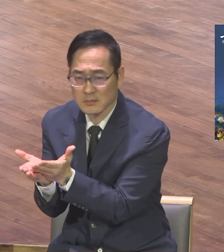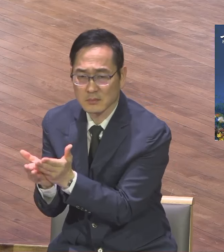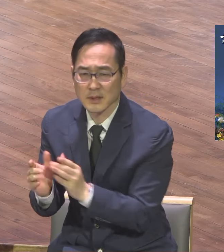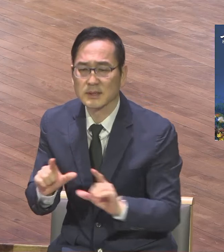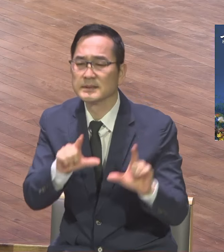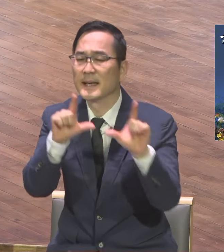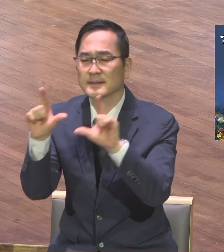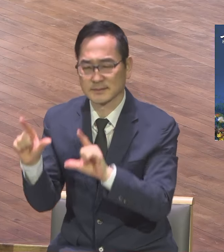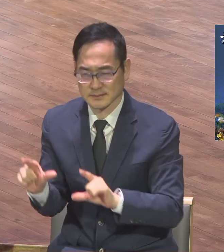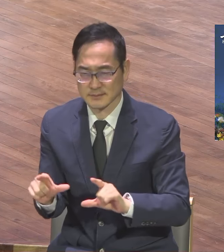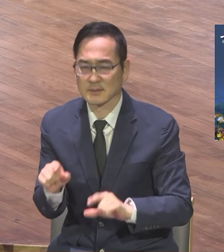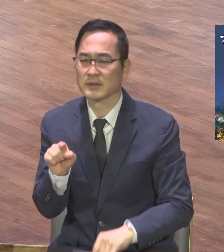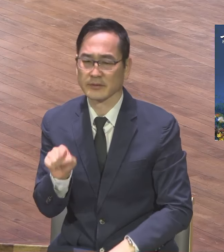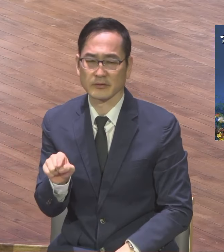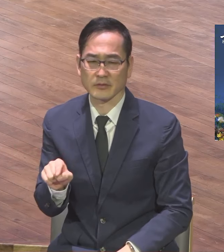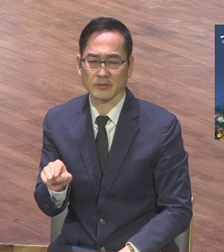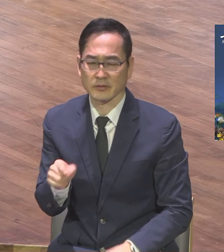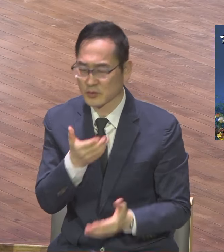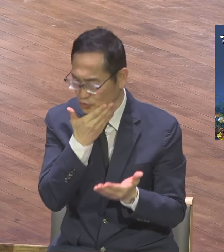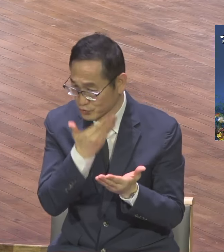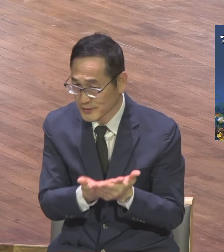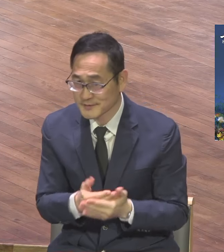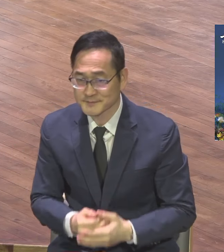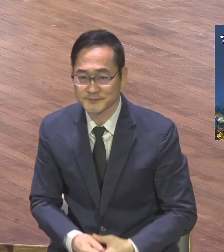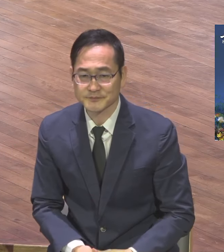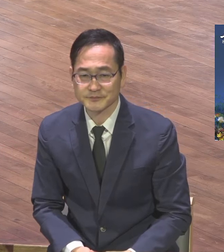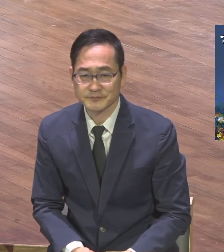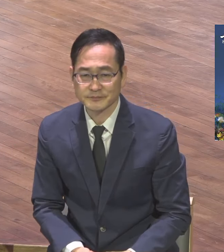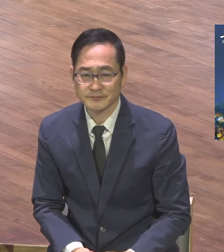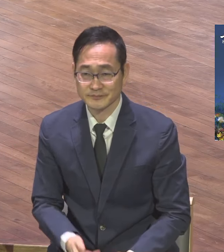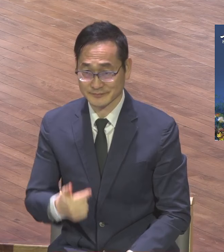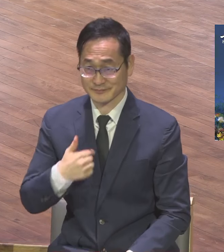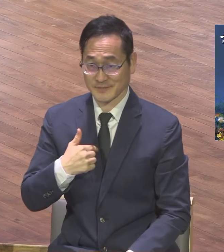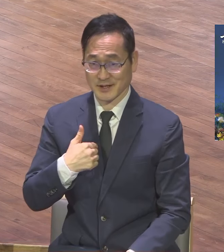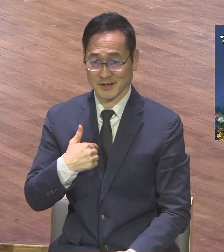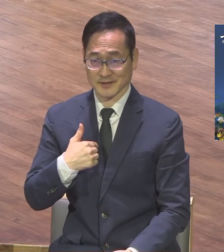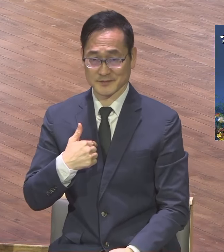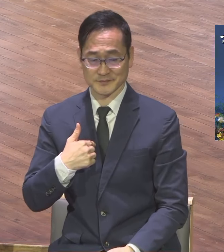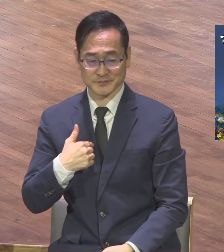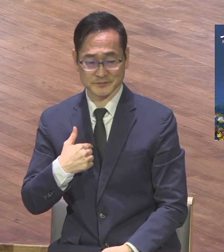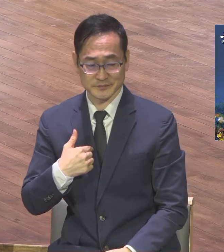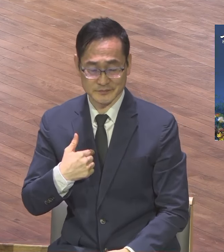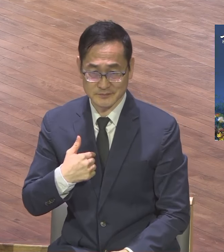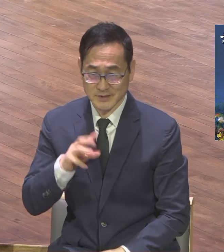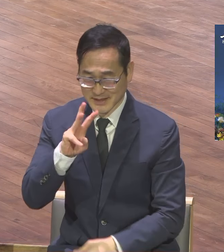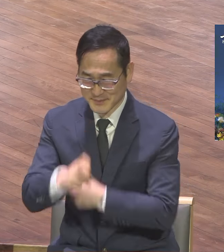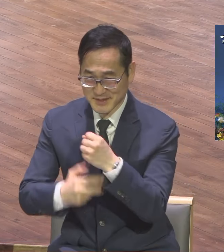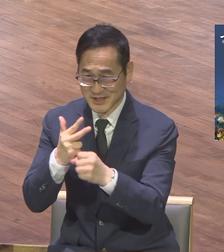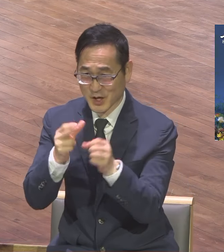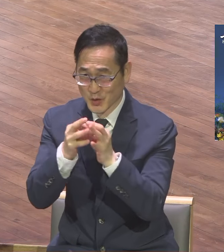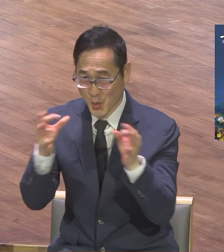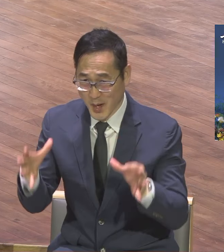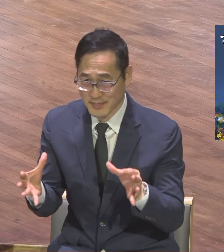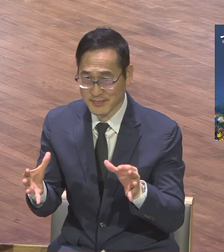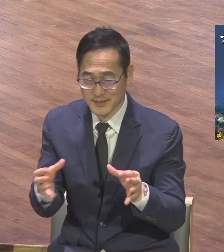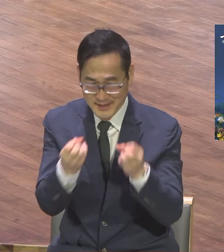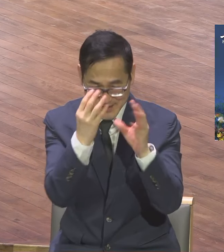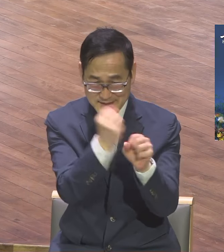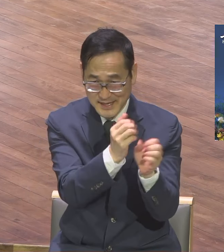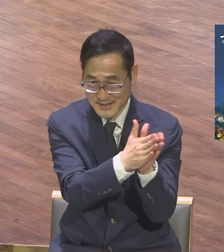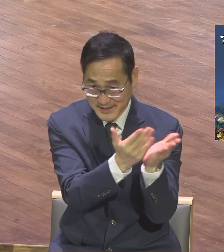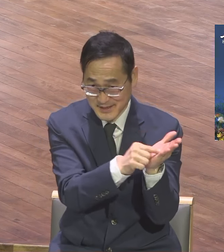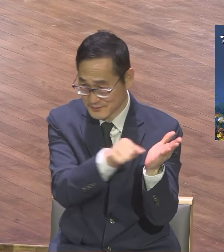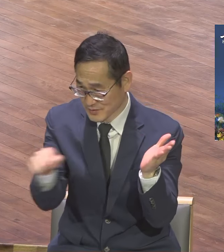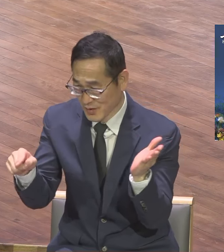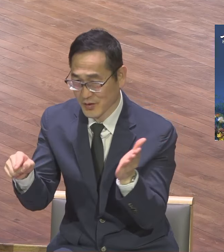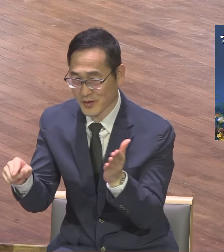저는요, 개척하고 지금까지 37년간 강의 설교만 했습니다. 창세기부터 계시록까지